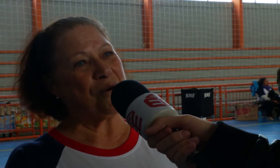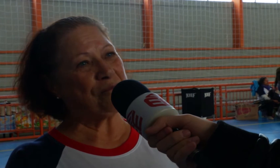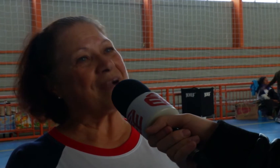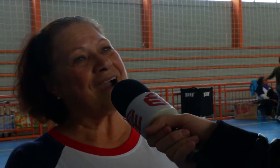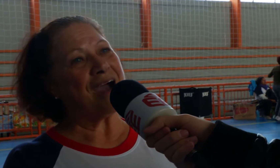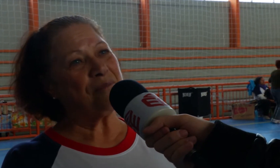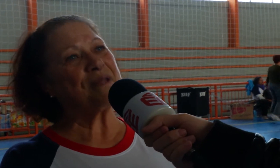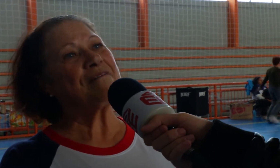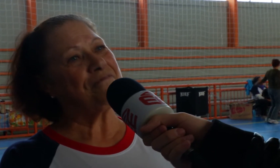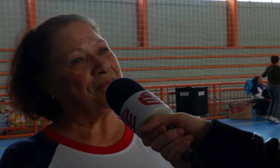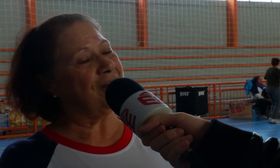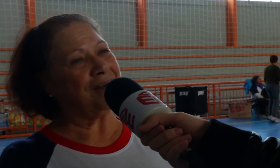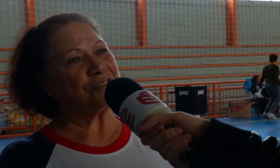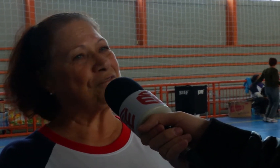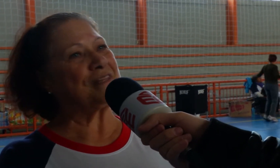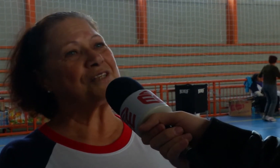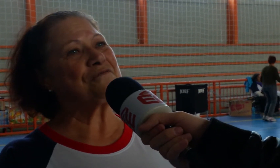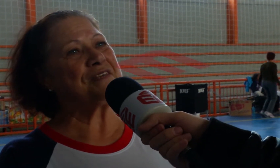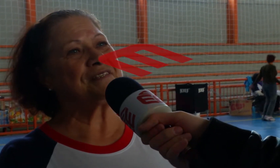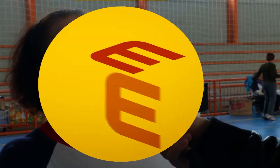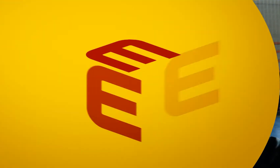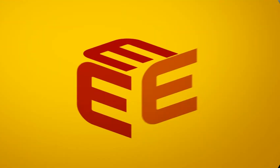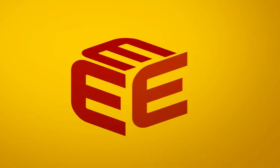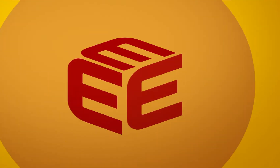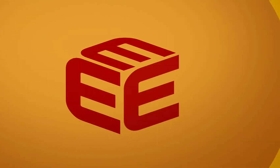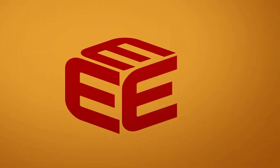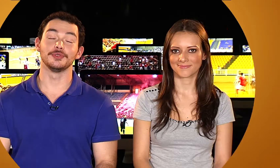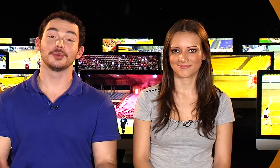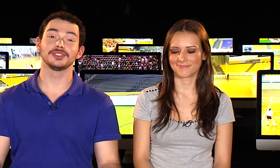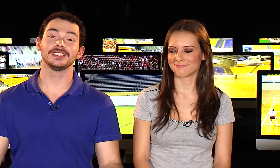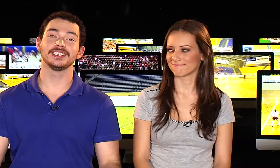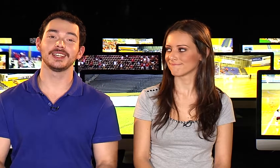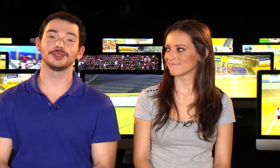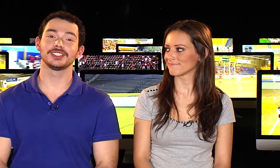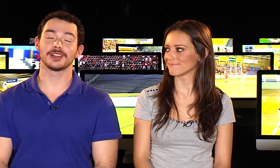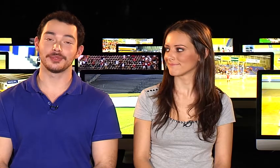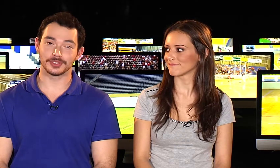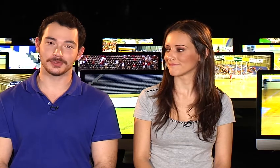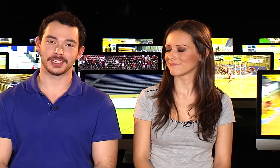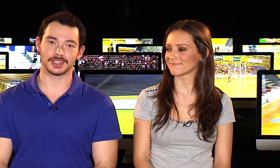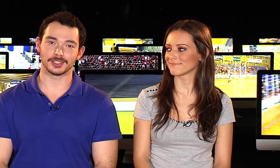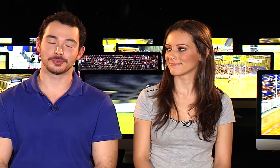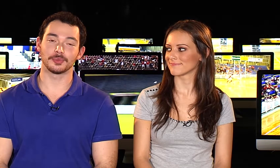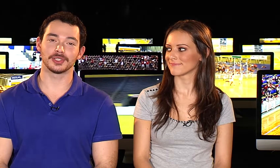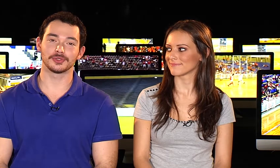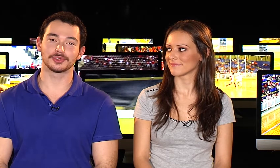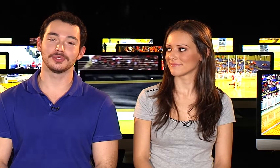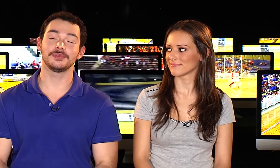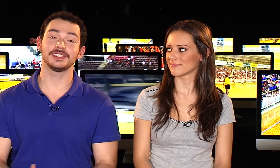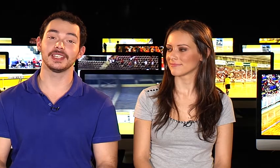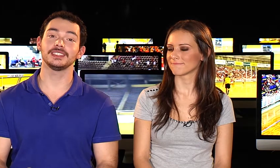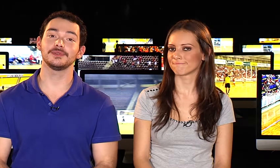para cá, para atividade física. E fomos entender os desafios enfrentados por pessoas com deficiência